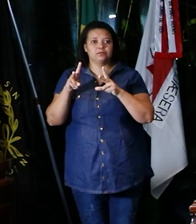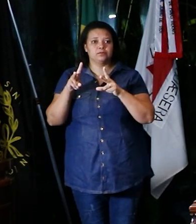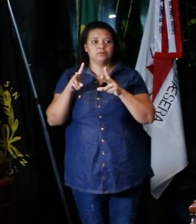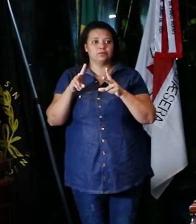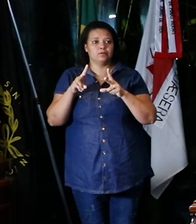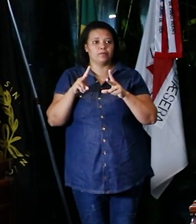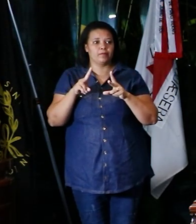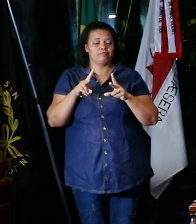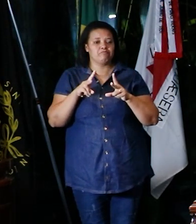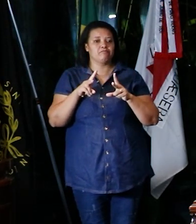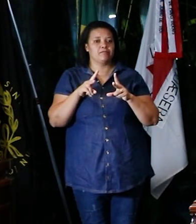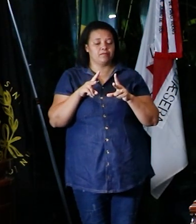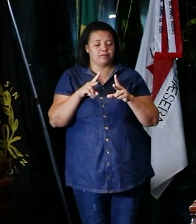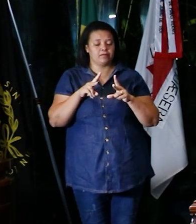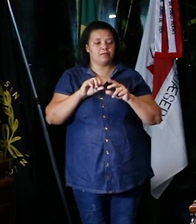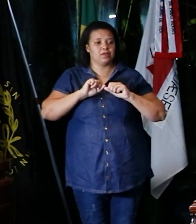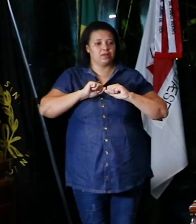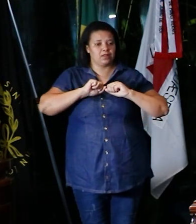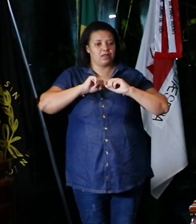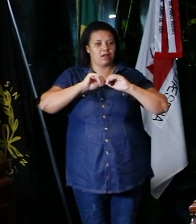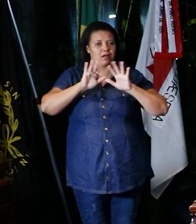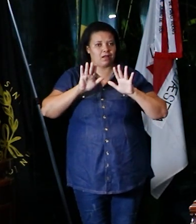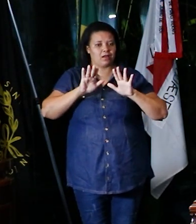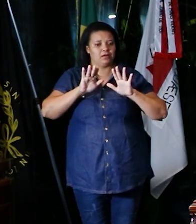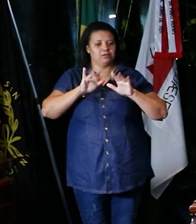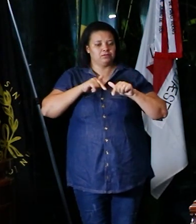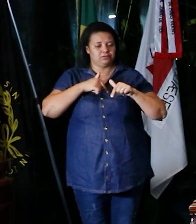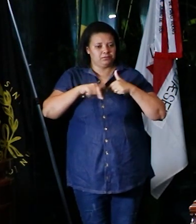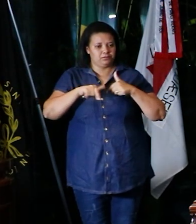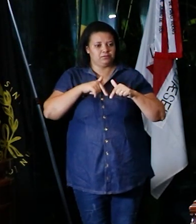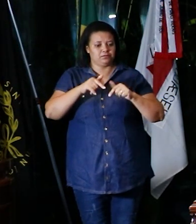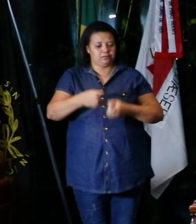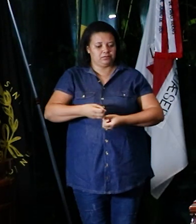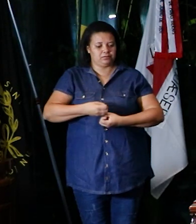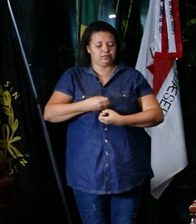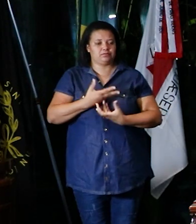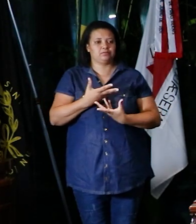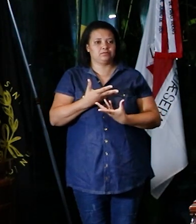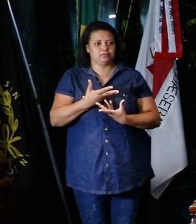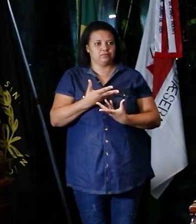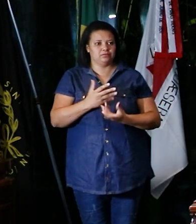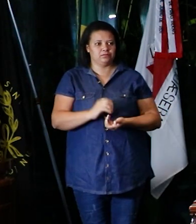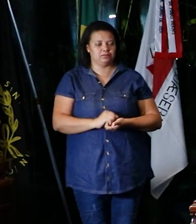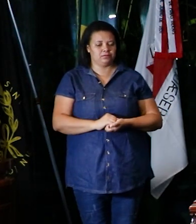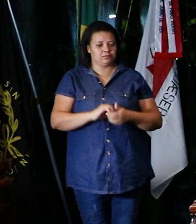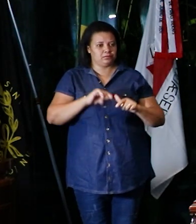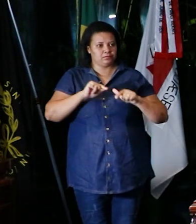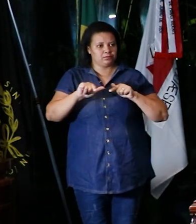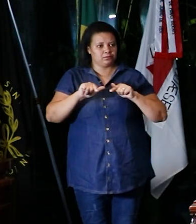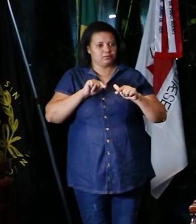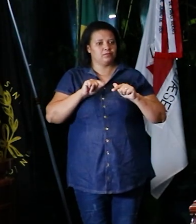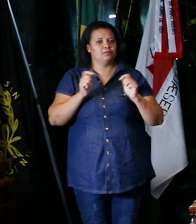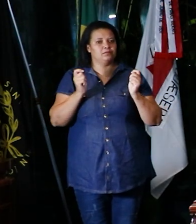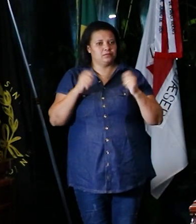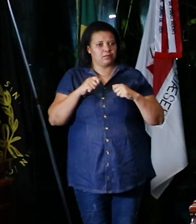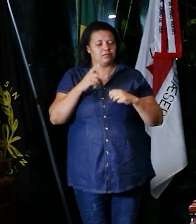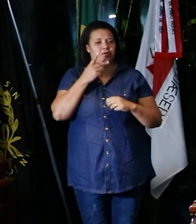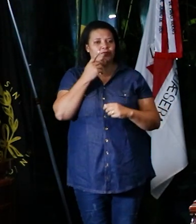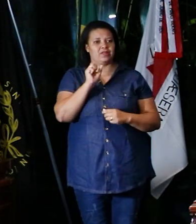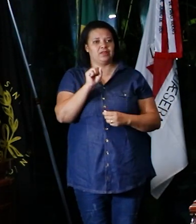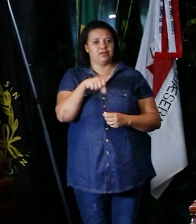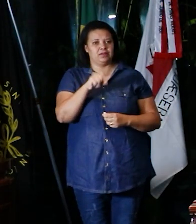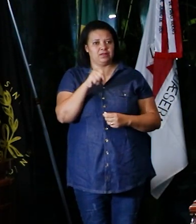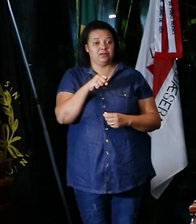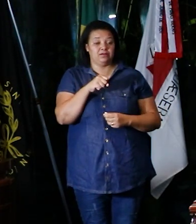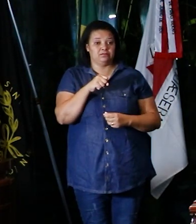isso é que transpareça na sua produção. Então, poderíamos dizer, sim, que ele é